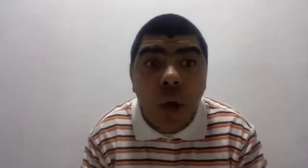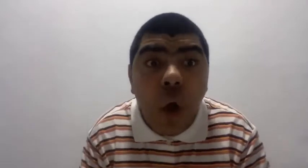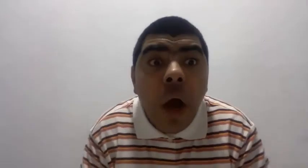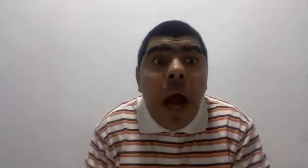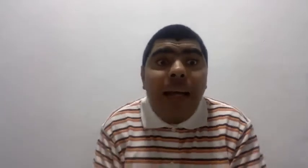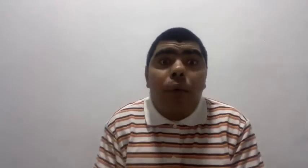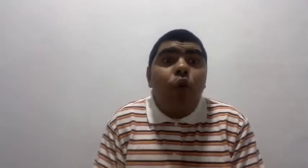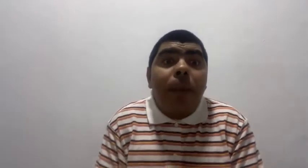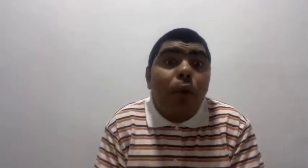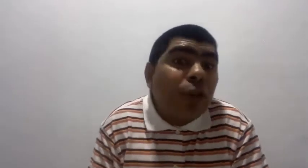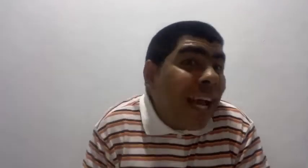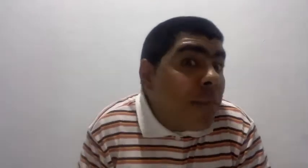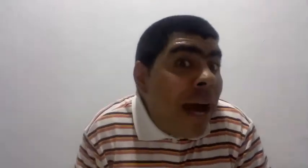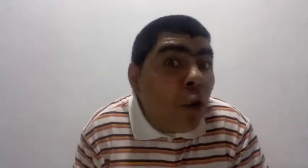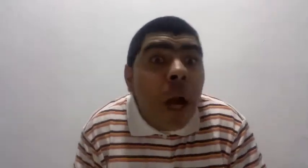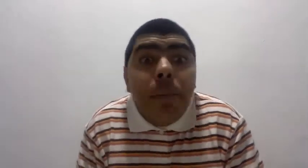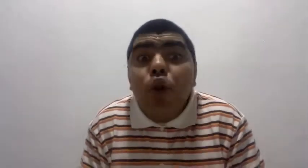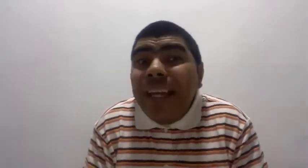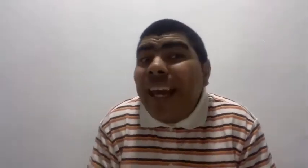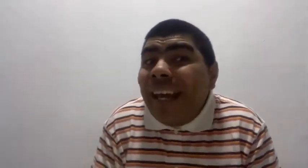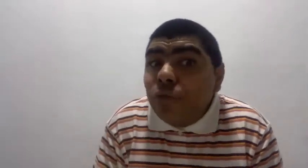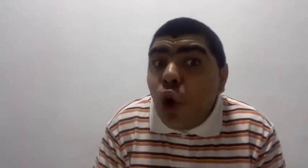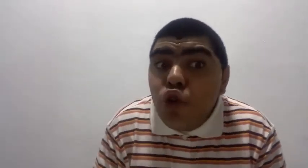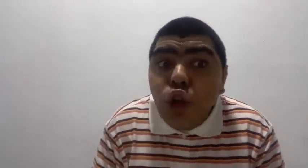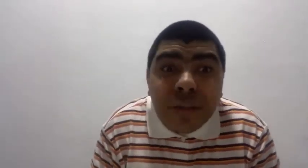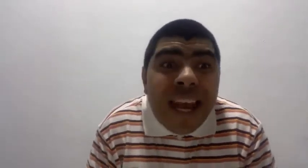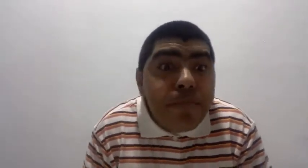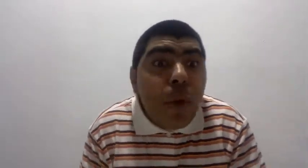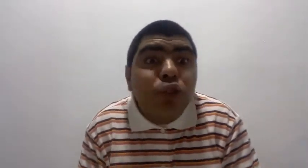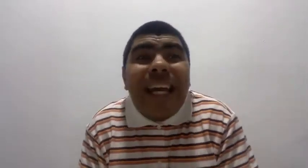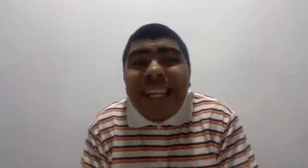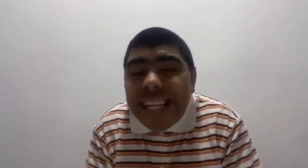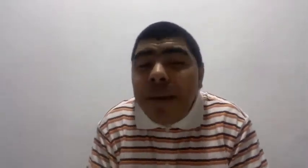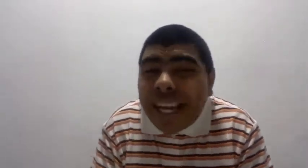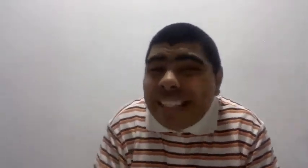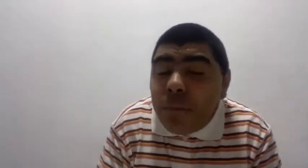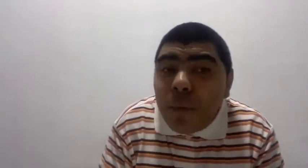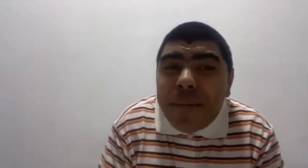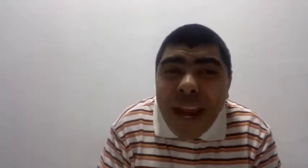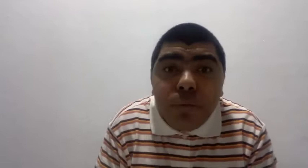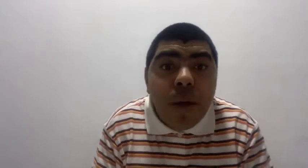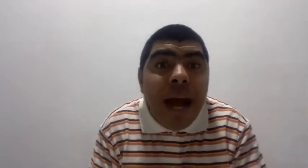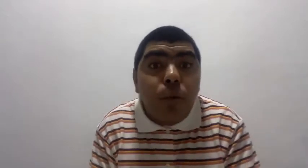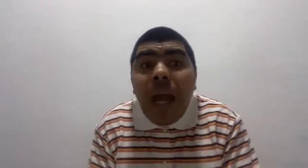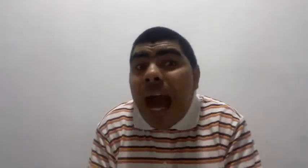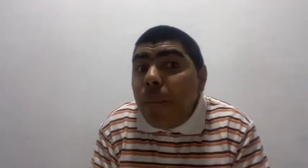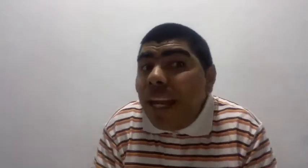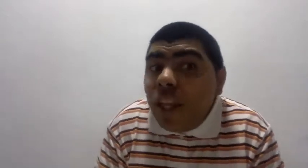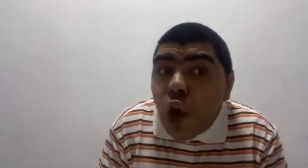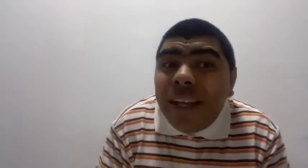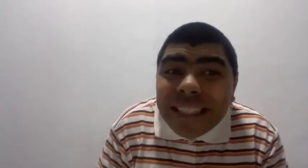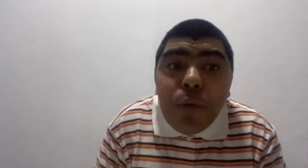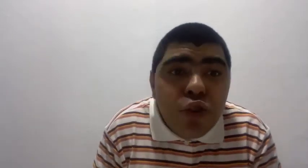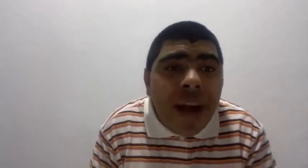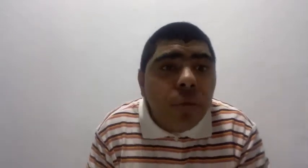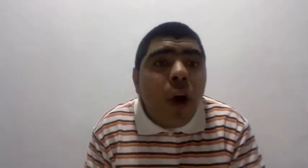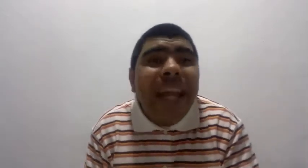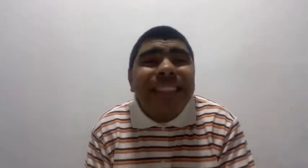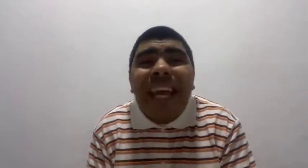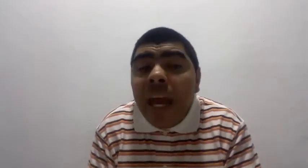Dios. Aleluya. ¿Por qué, hermano? Porque son unos tiempos terribles que estamos viviendo, hermano. Amén. Y Dios está buscando gente